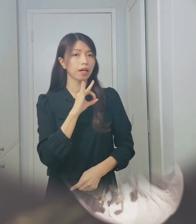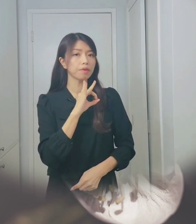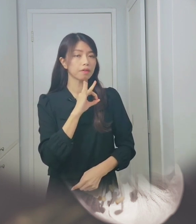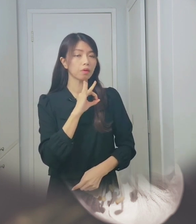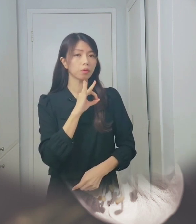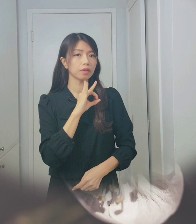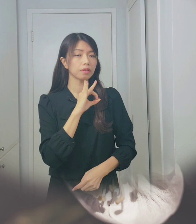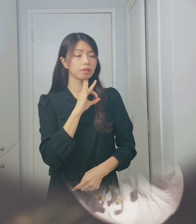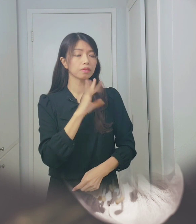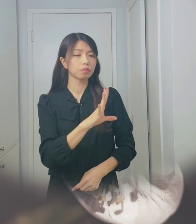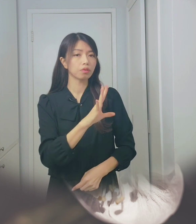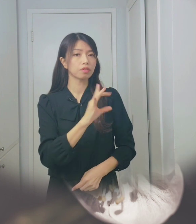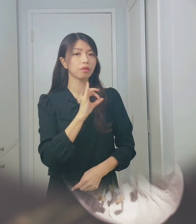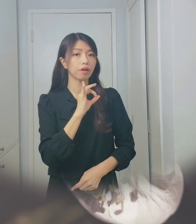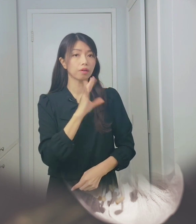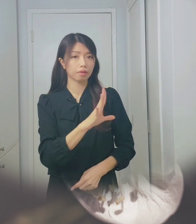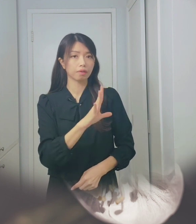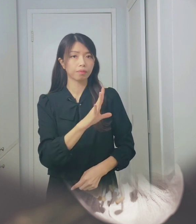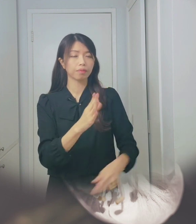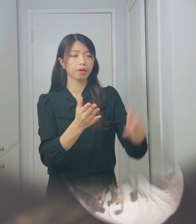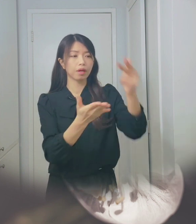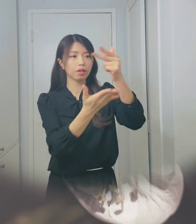앞으로 나가면서 손을 풀어주시는 거예요.